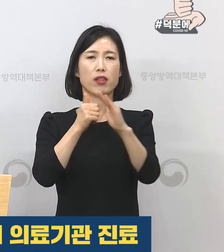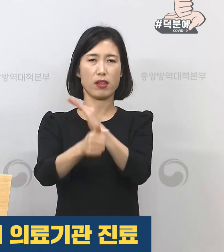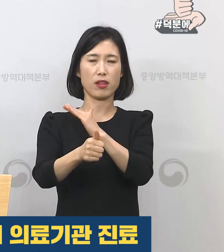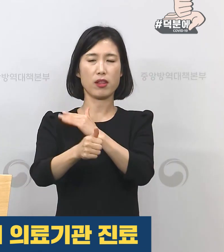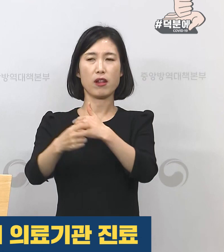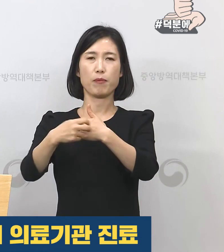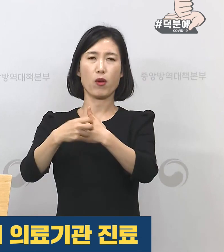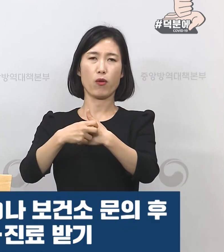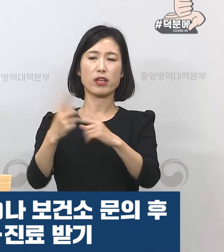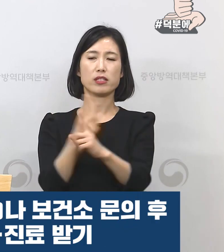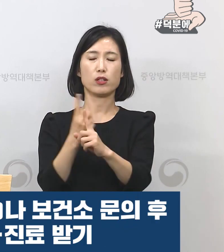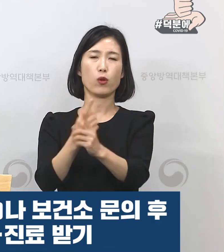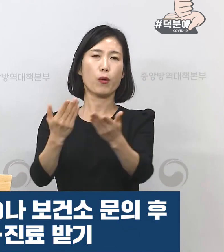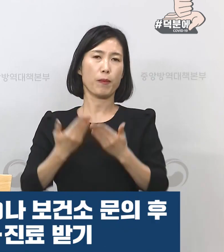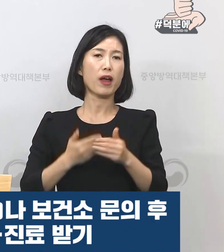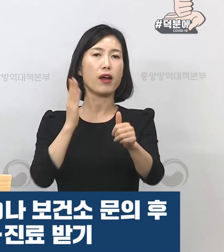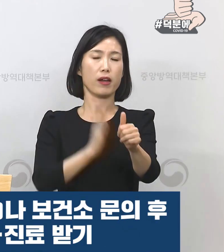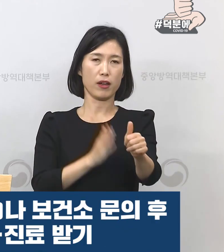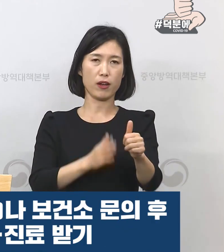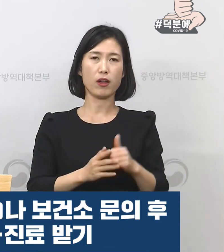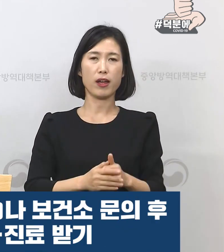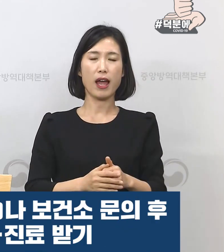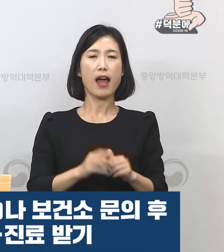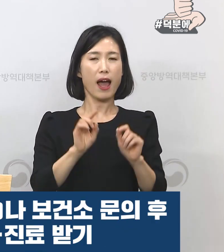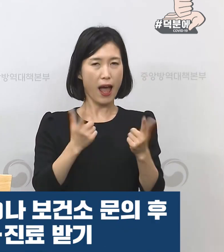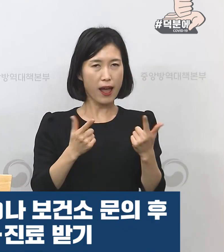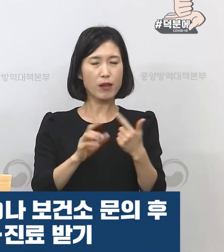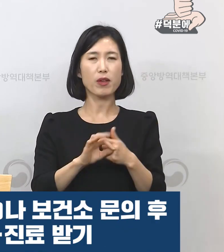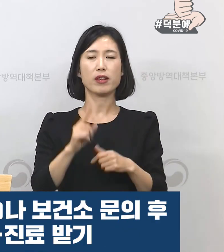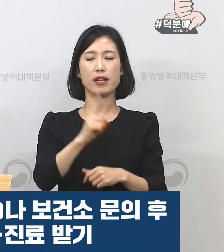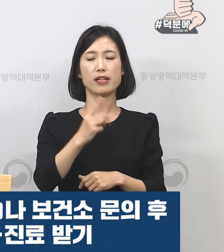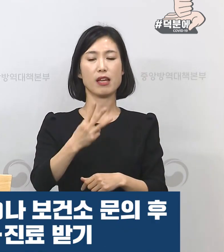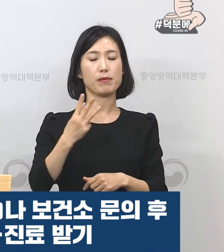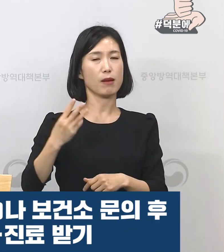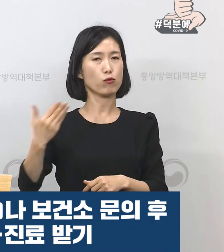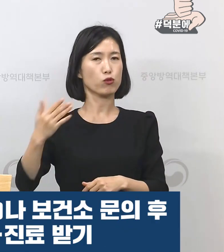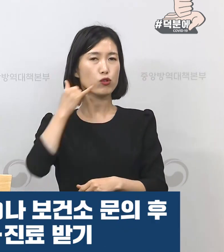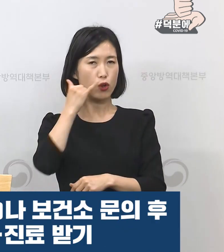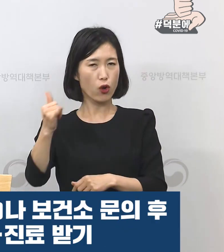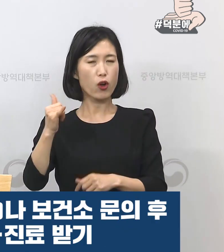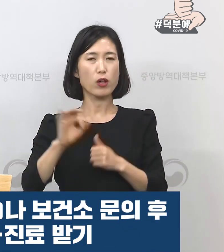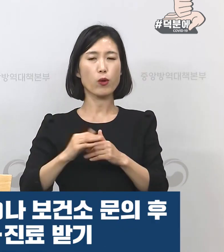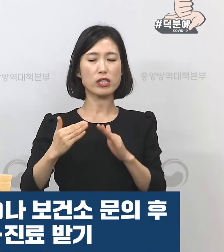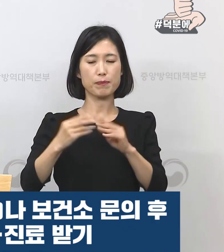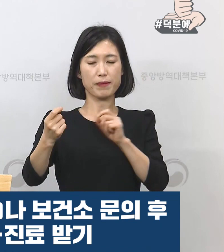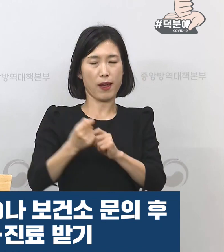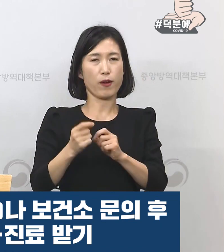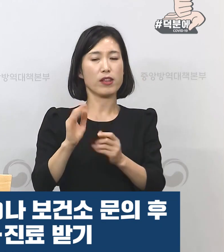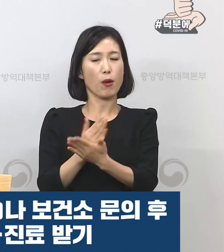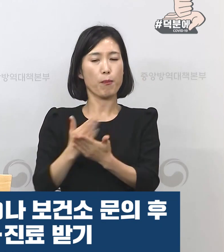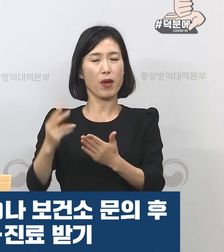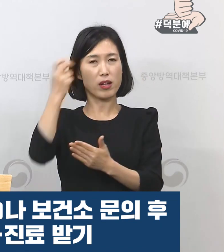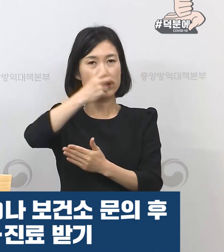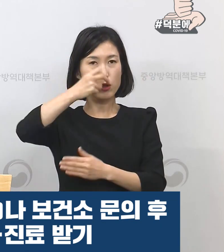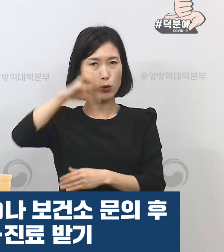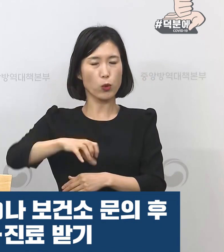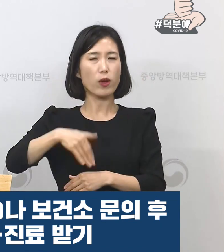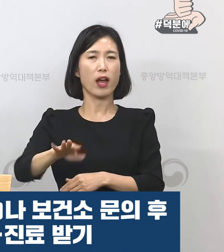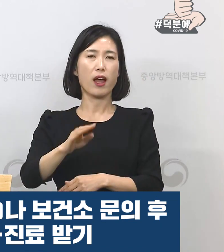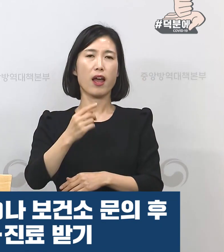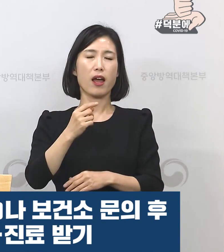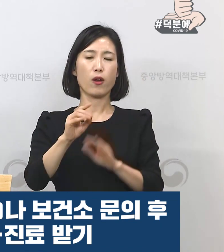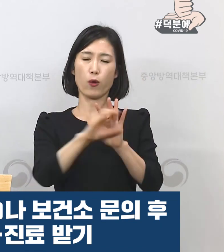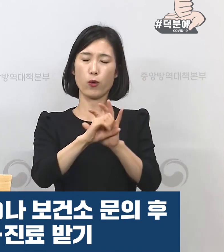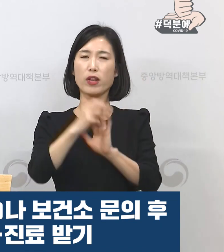방문해서 진료를 받으시거나 또 바로 1339 등의 문의를 통해서 인근 선별진료소에서